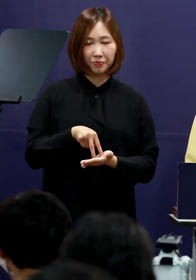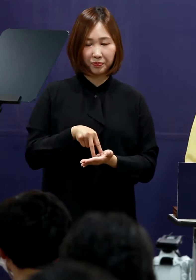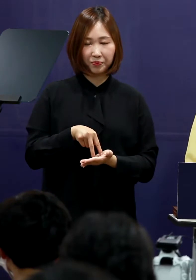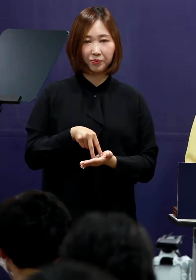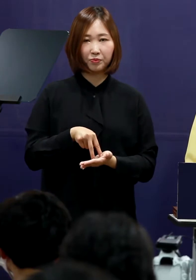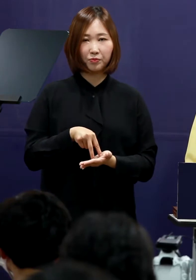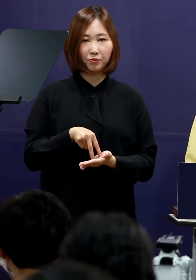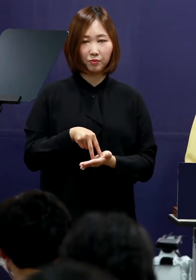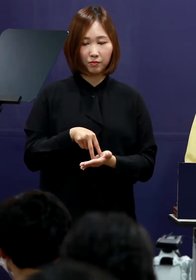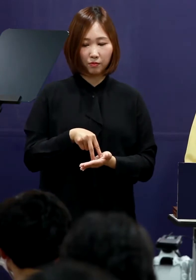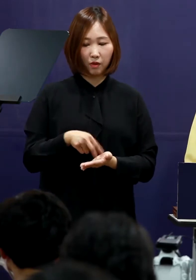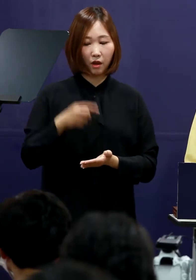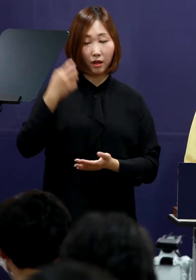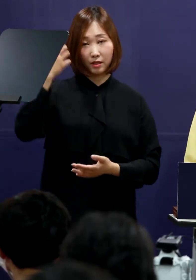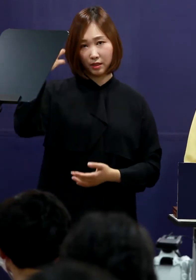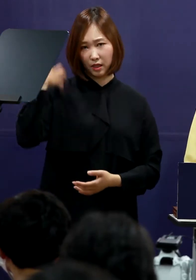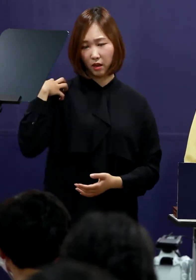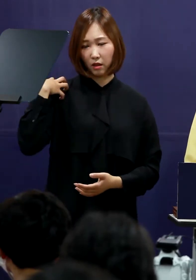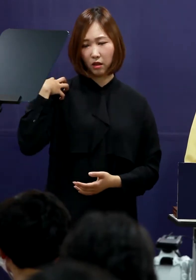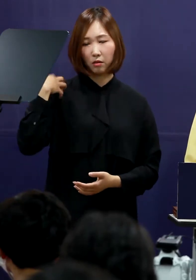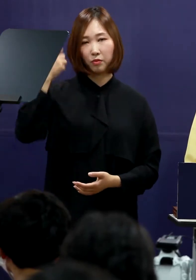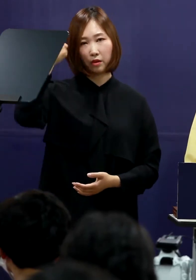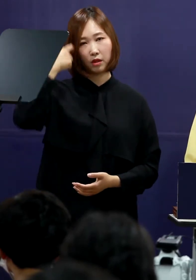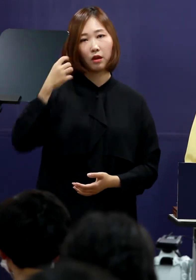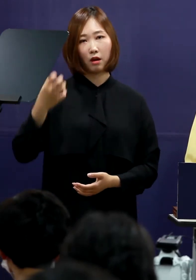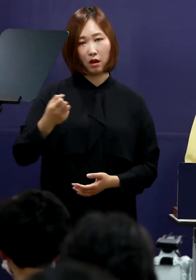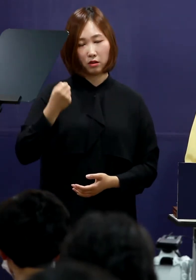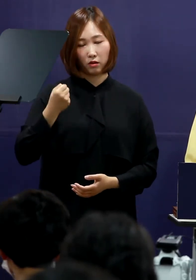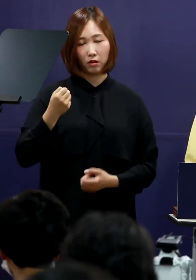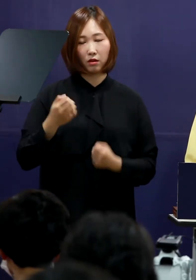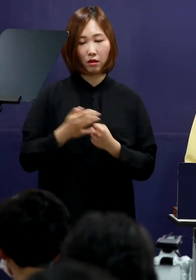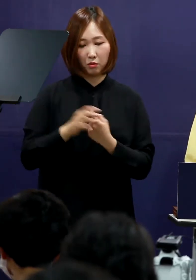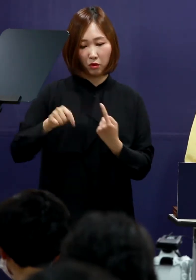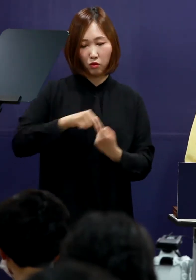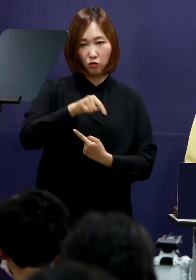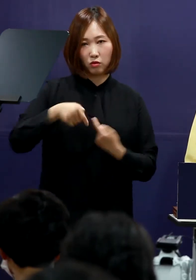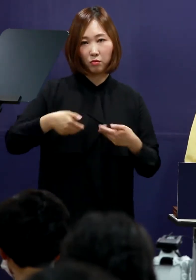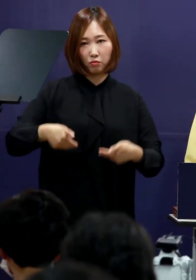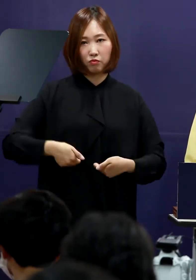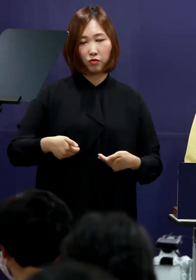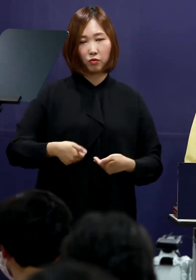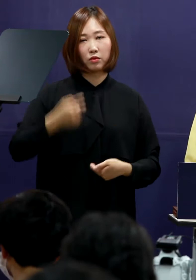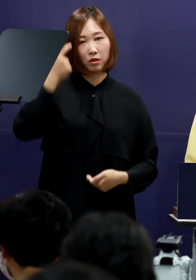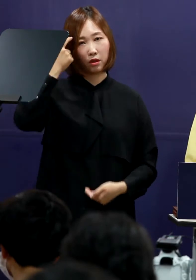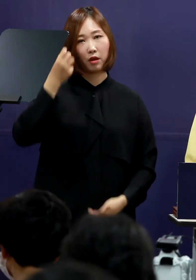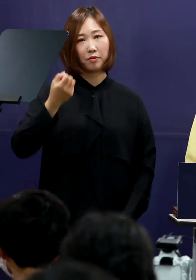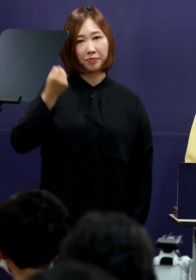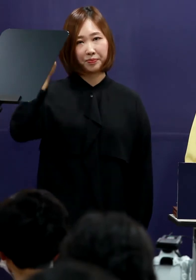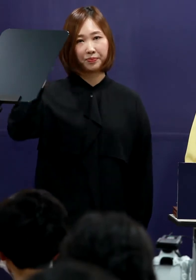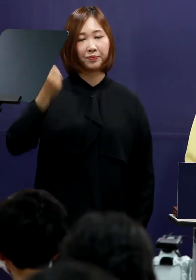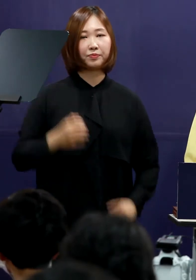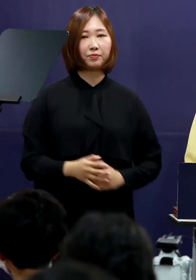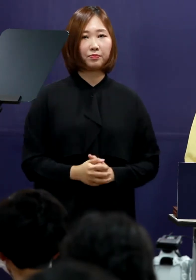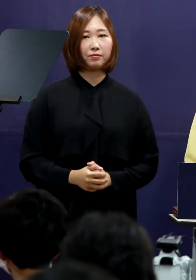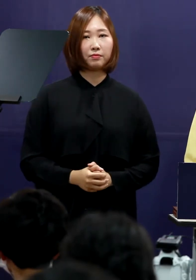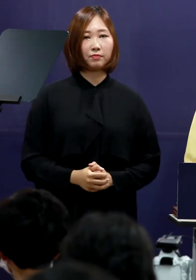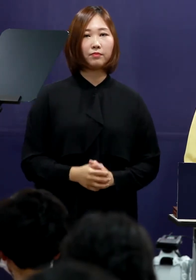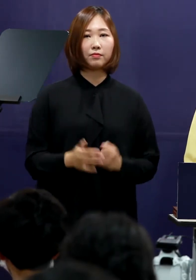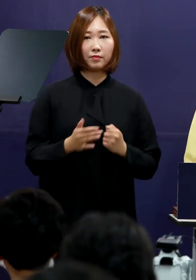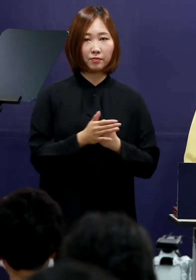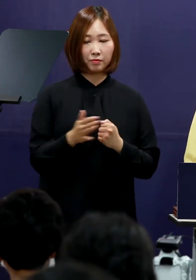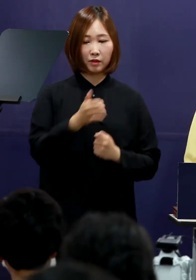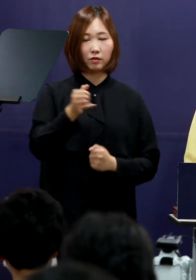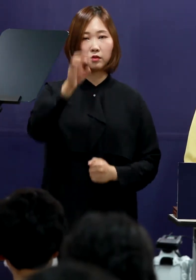영역에서 사명감과 책임감을 갖고 운영해야 될 필요성이 있다고 판단했습니다. 이에 따라 우리